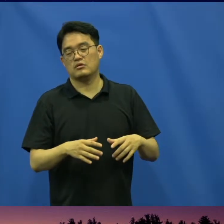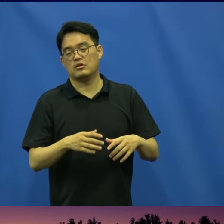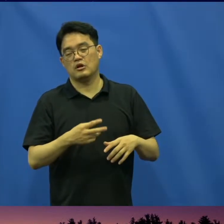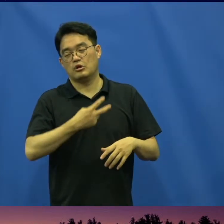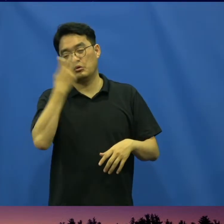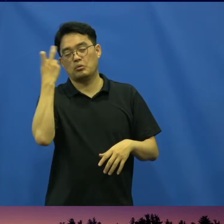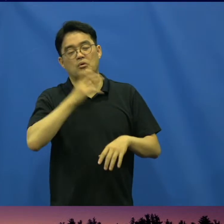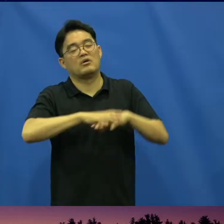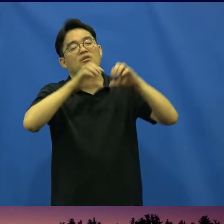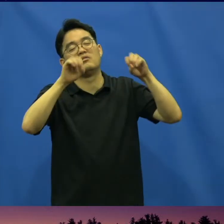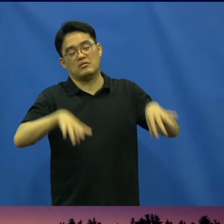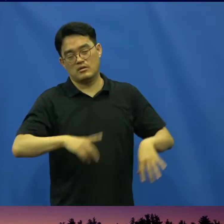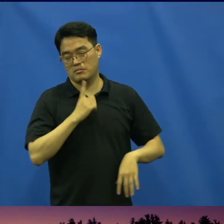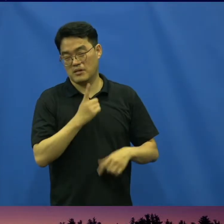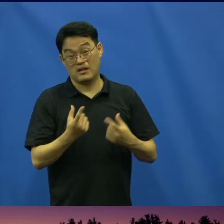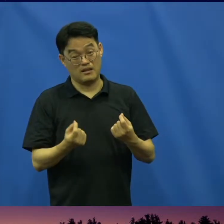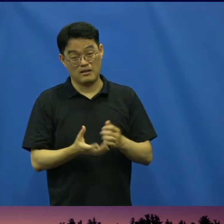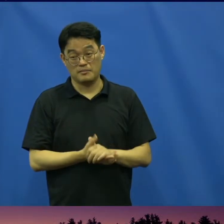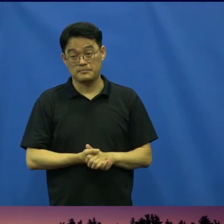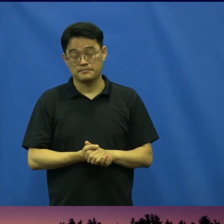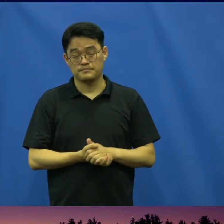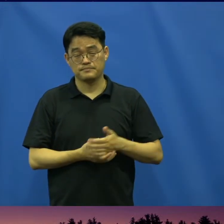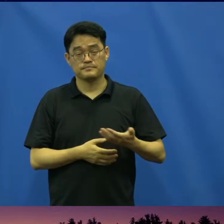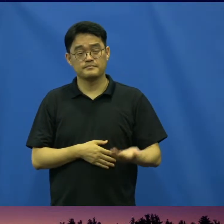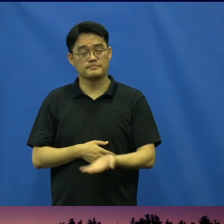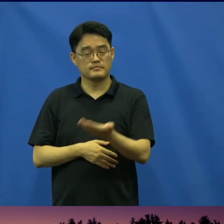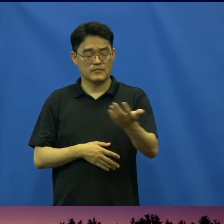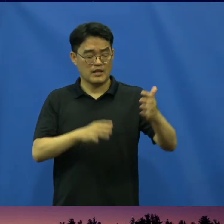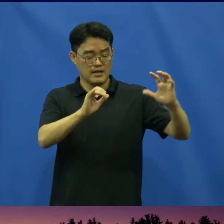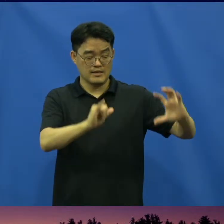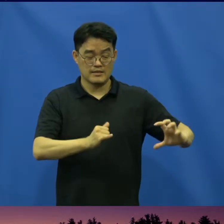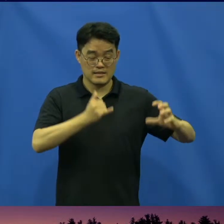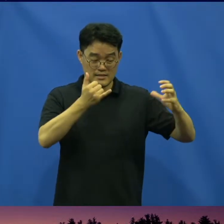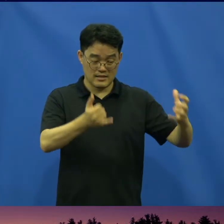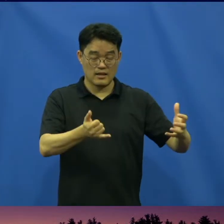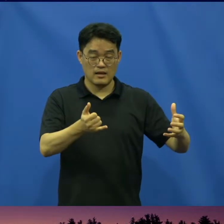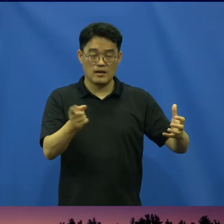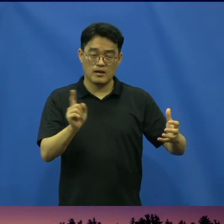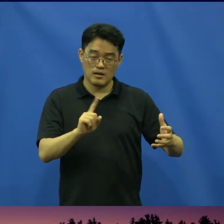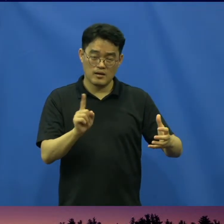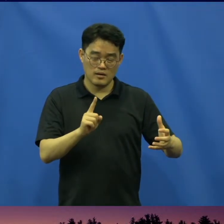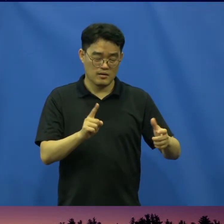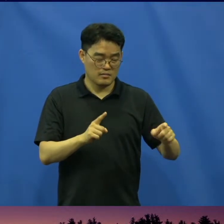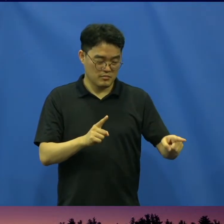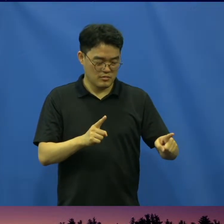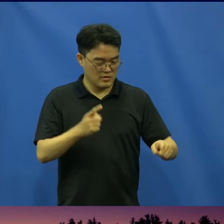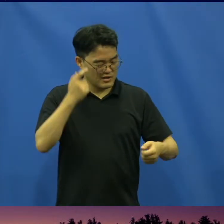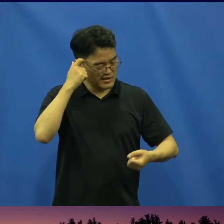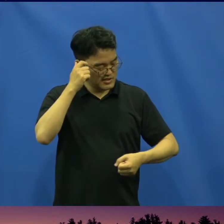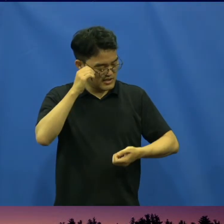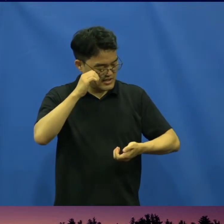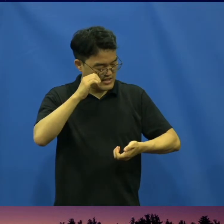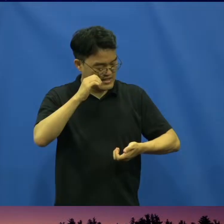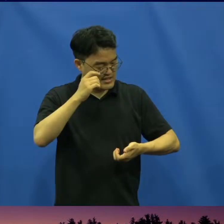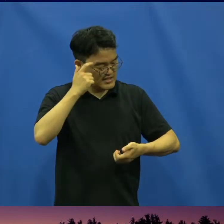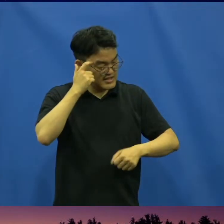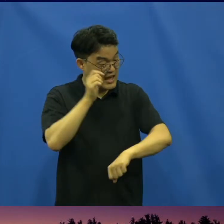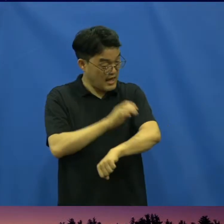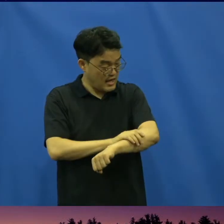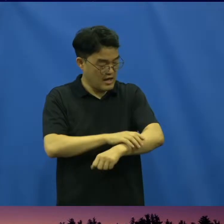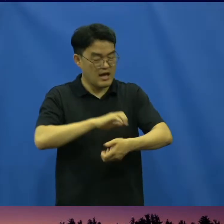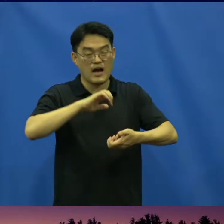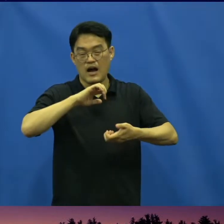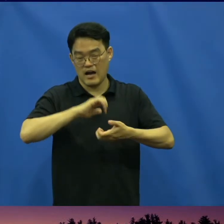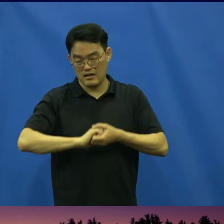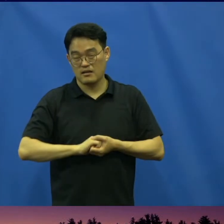이런 세상의 지혜의 한계입니다. 챗GPT로 인한 유익한 게임안에 고도의 지식 사회가 이루어졌어요. 의학적 발전을 통해서 뇌과학의 혁명을